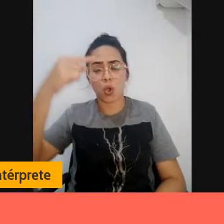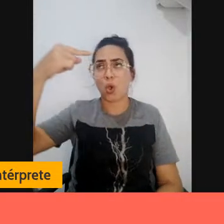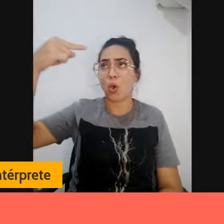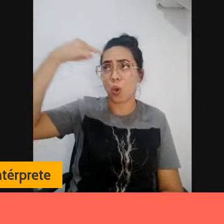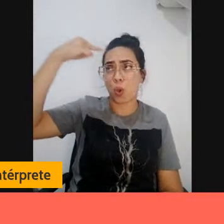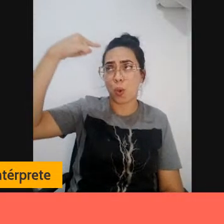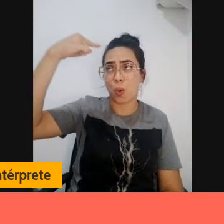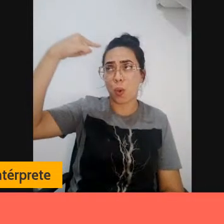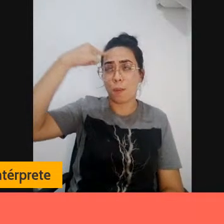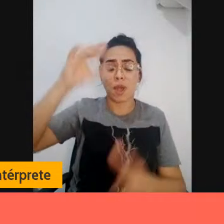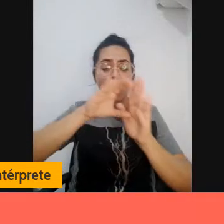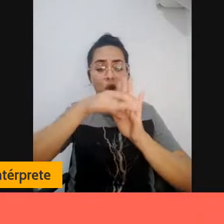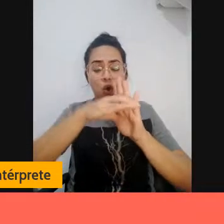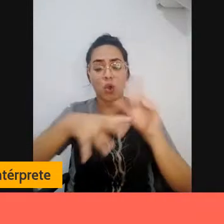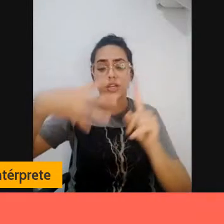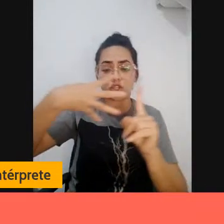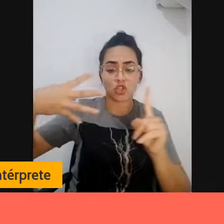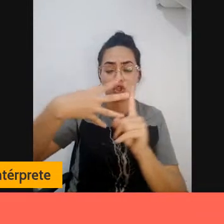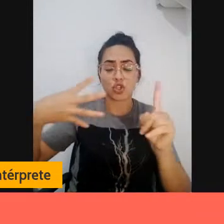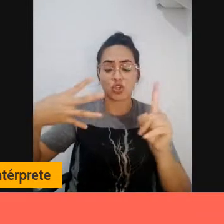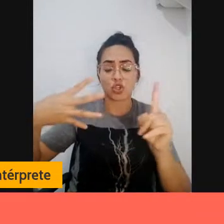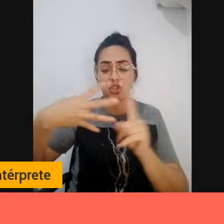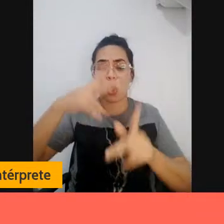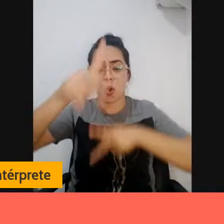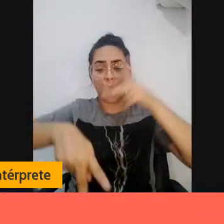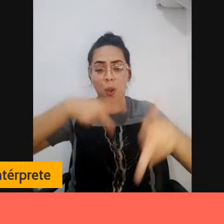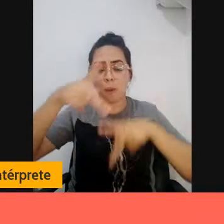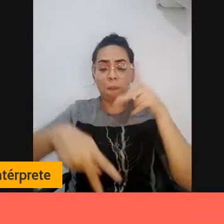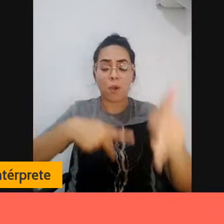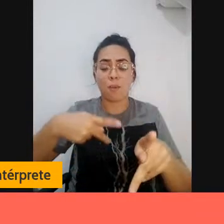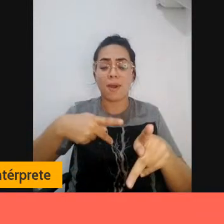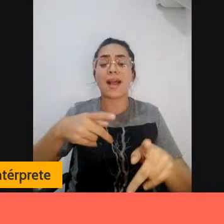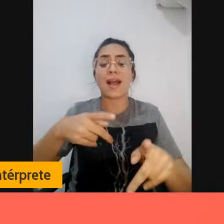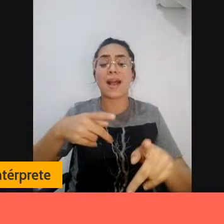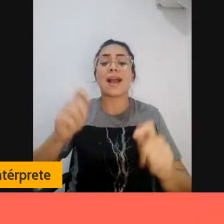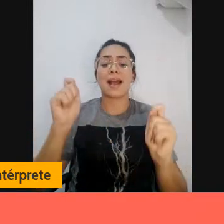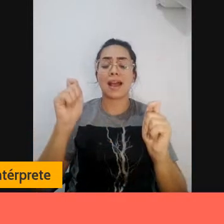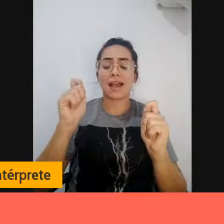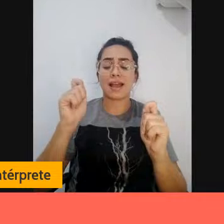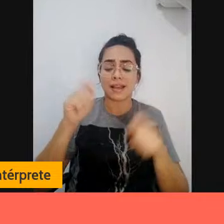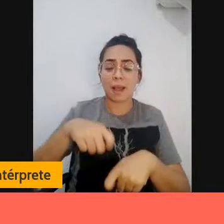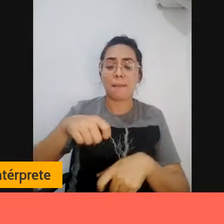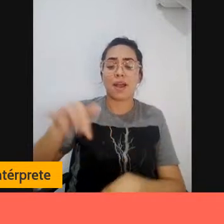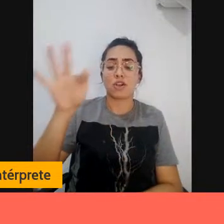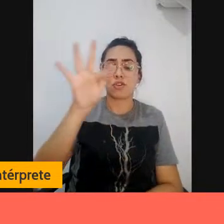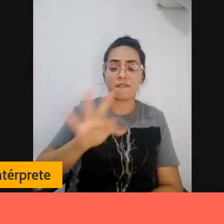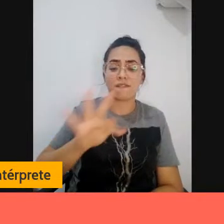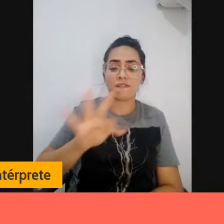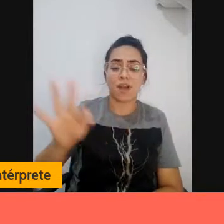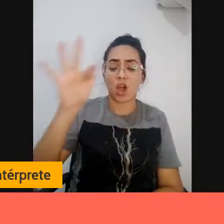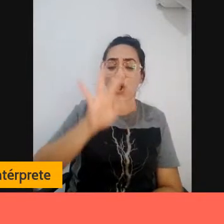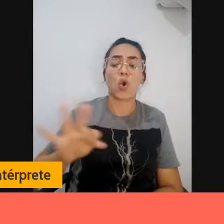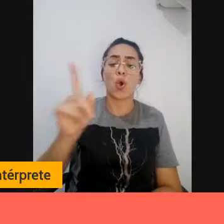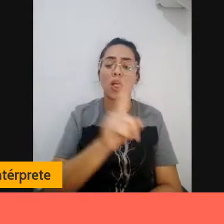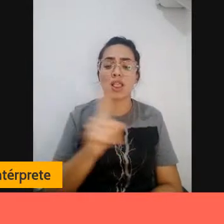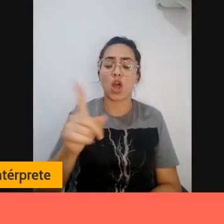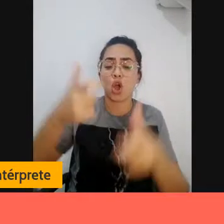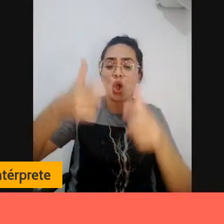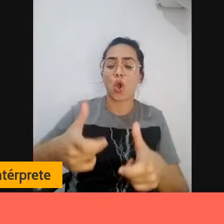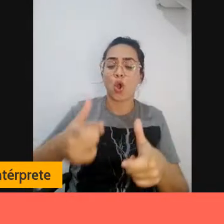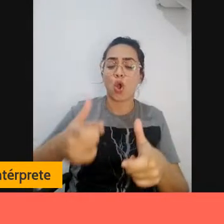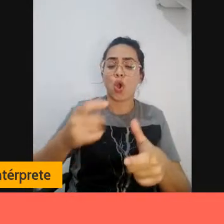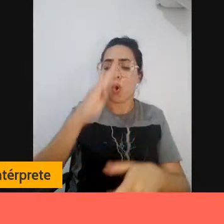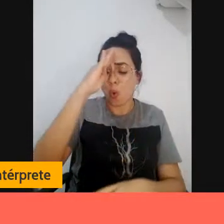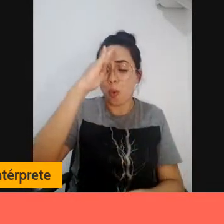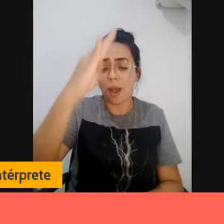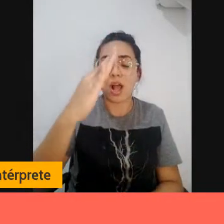de extensão popular, em que a universidade não é o único locus para a